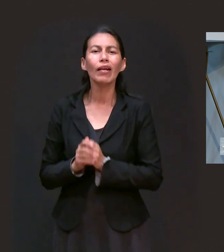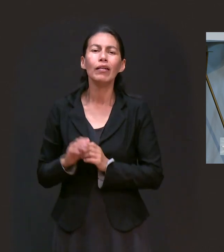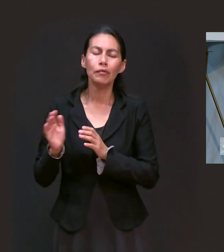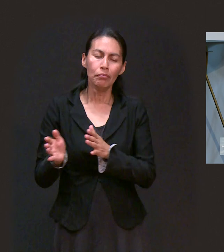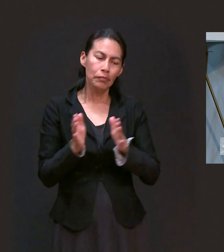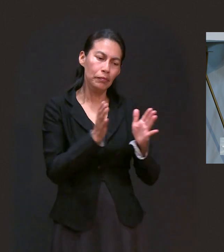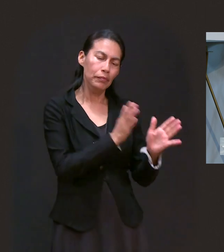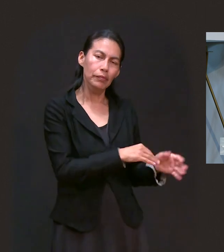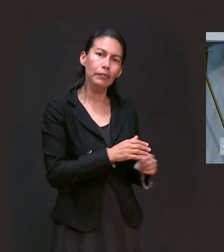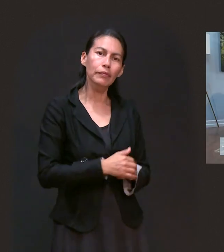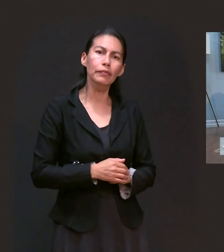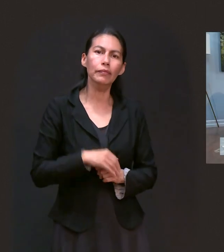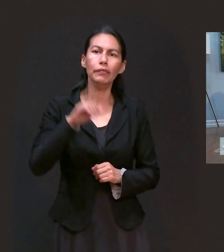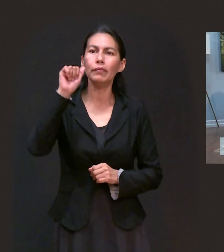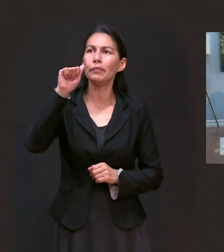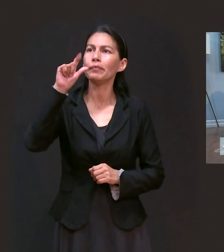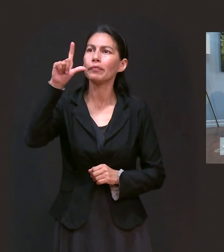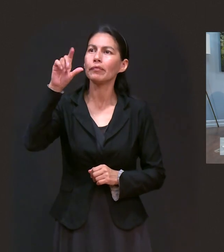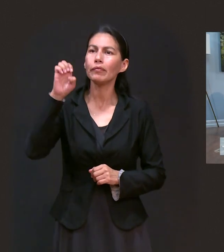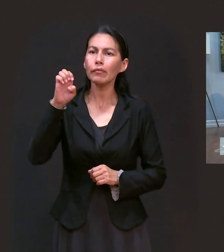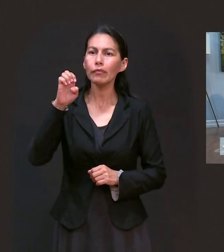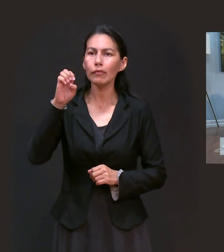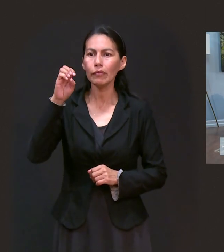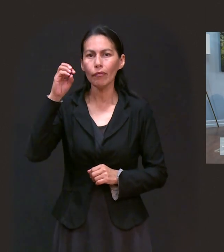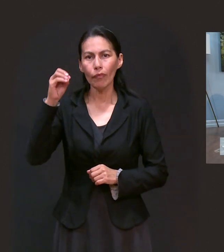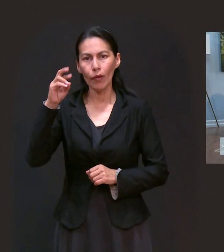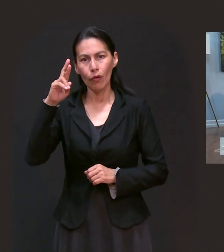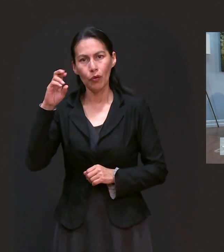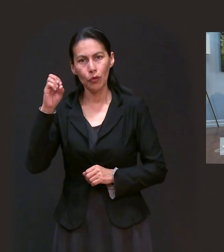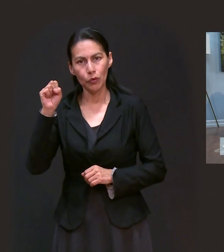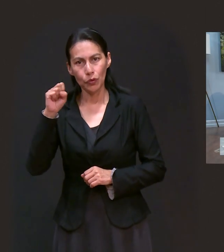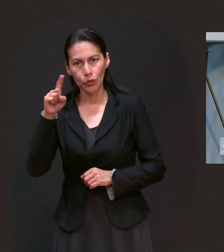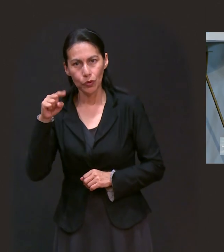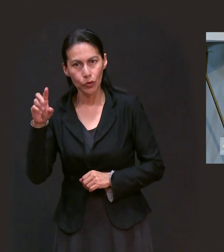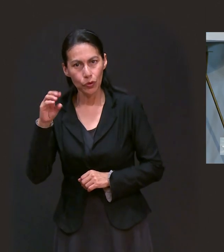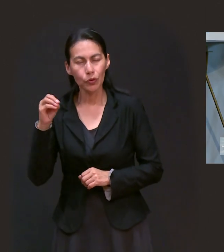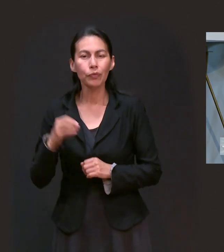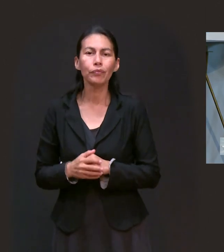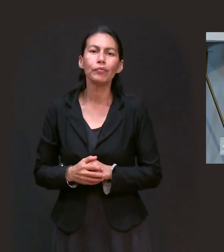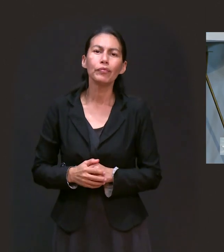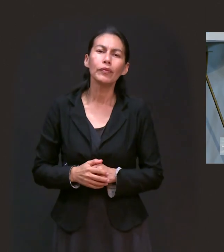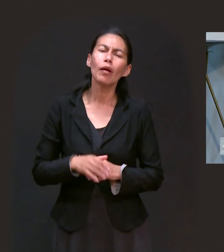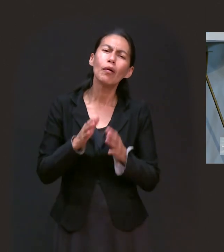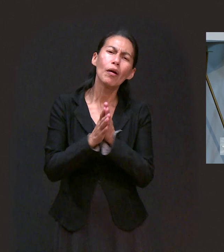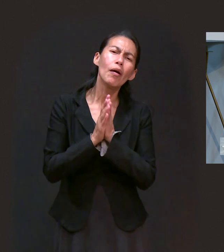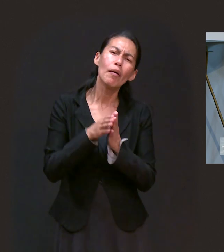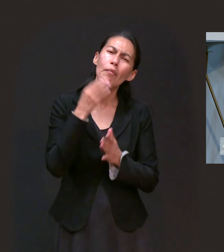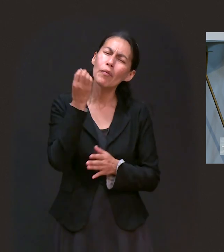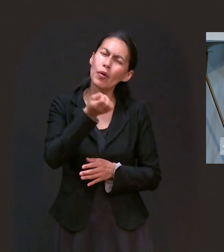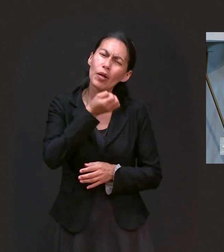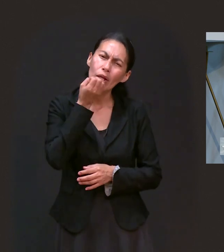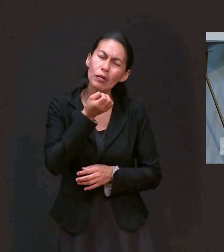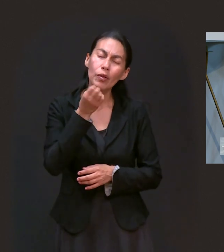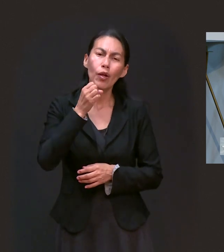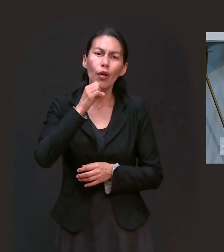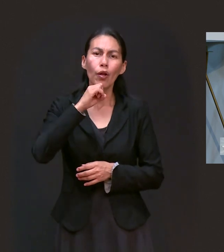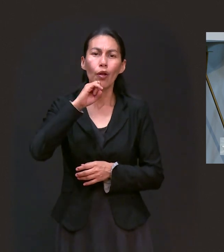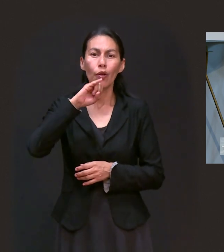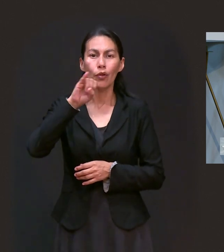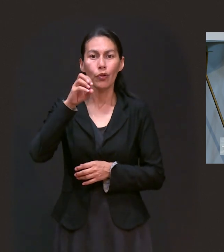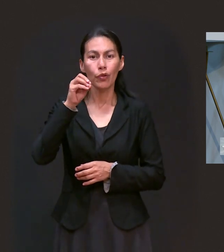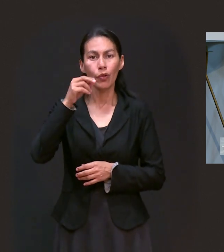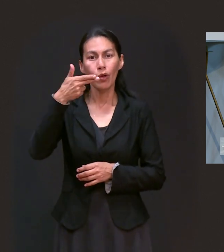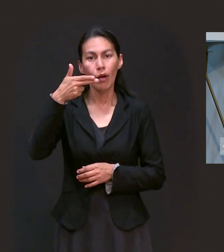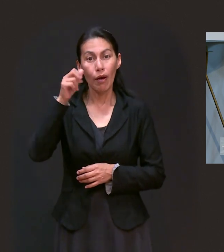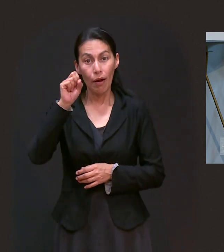ale orozco buenas noches les agradezco mucho a dios y a cada uno de sus oraciones por la cirugía de johana